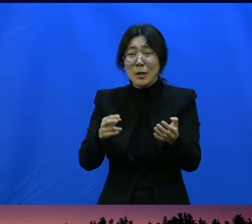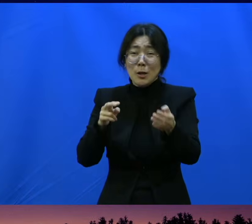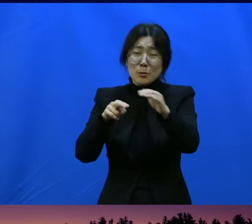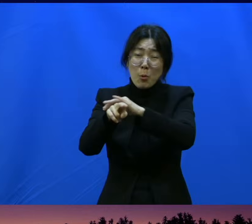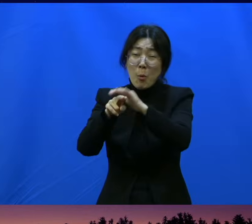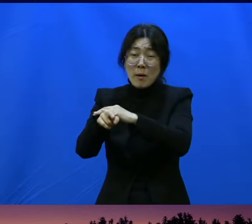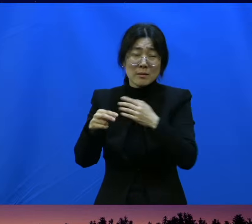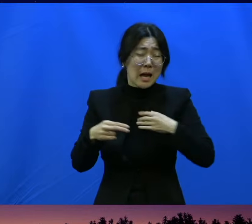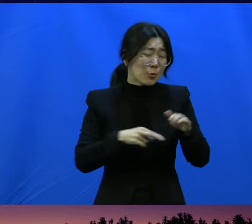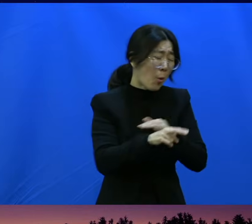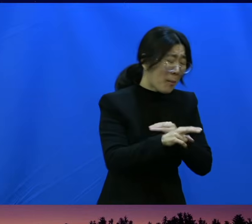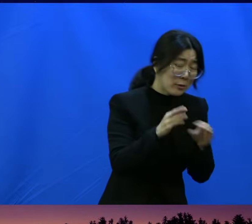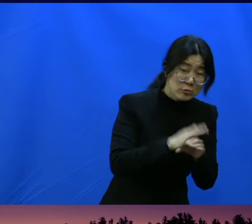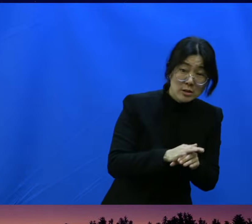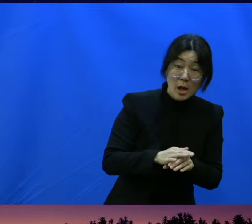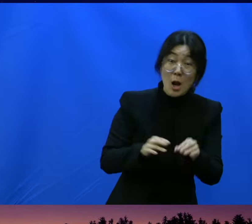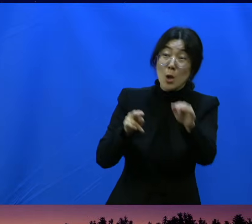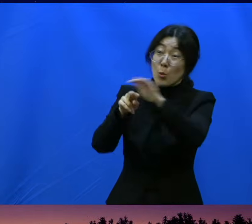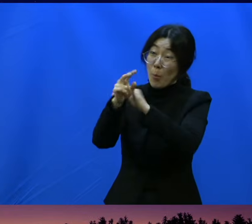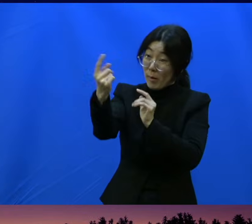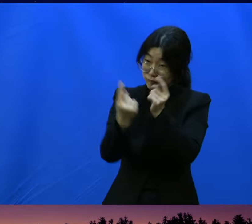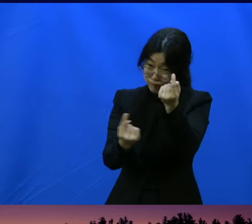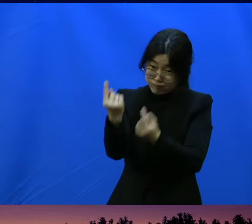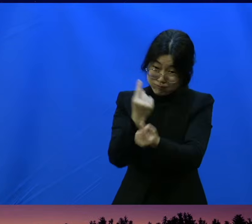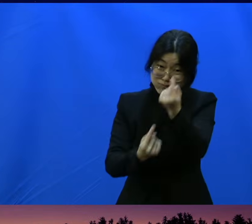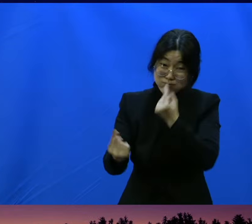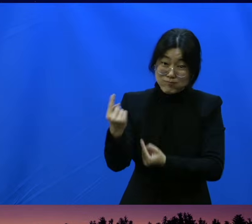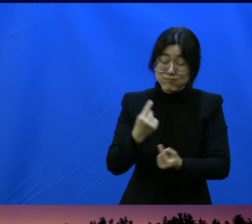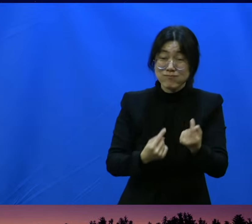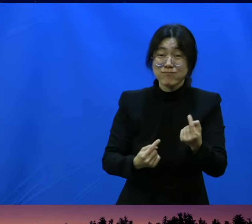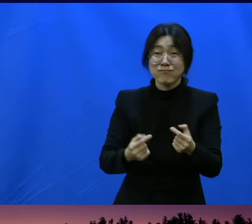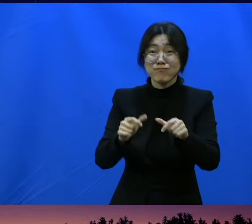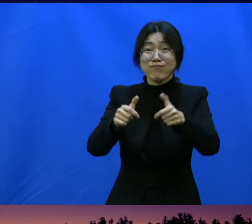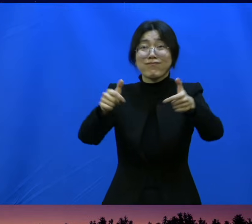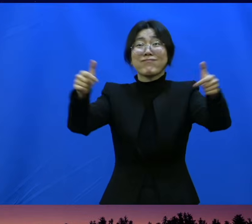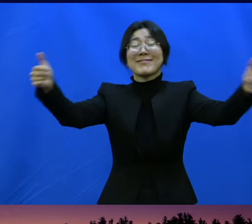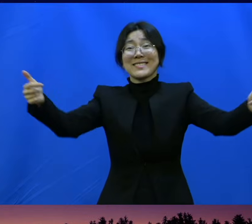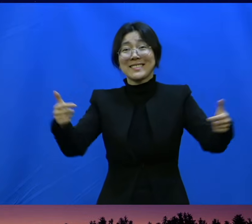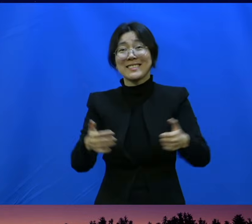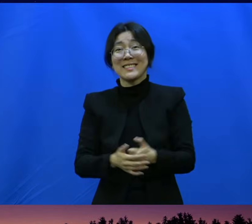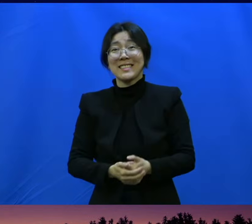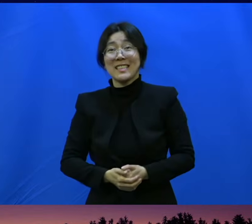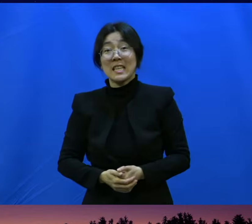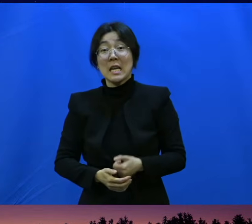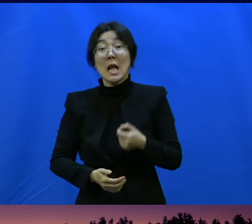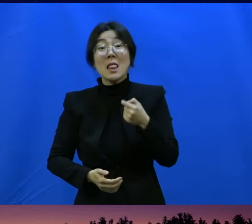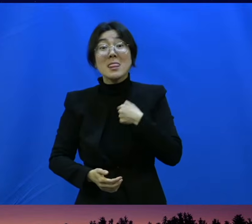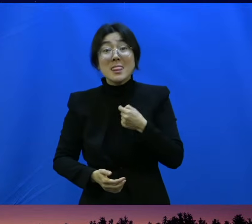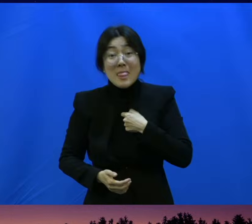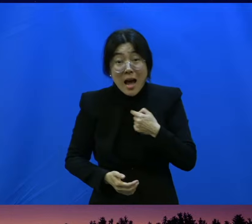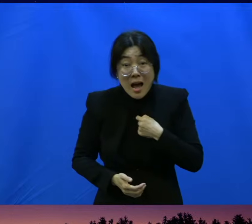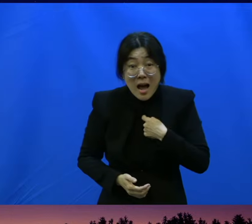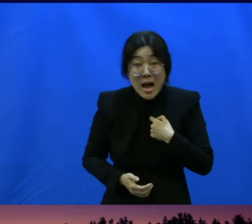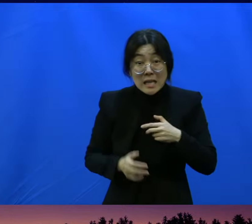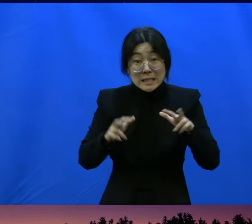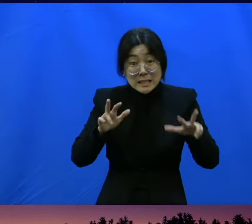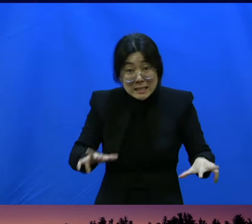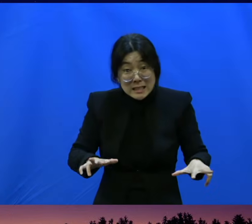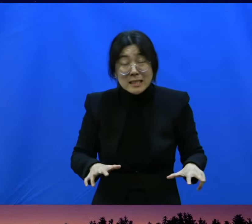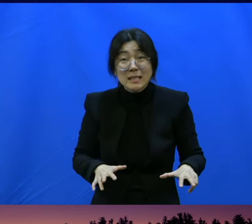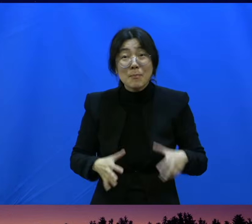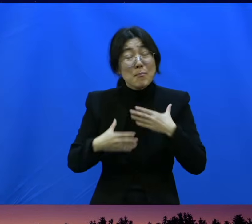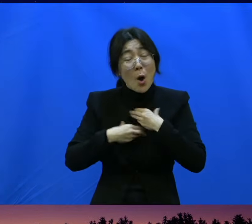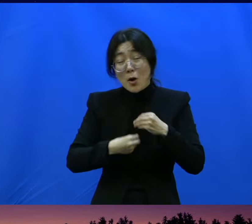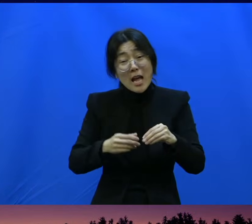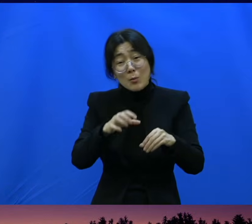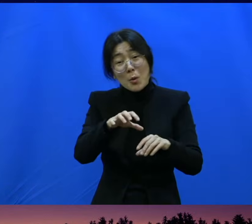도망을 치고 온 거예요. 이게 뭡니까 여러분? 다윗도 도망쳐 왔는데